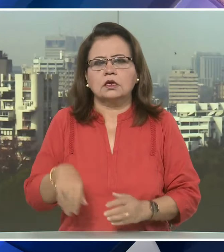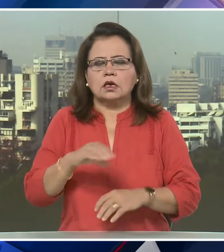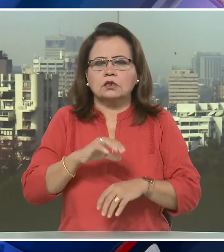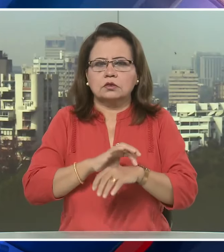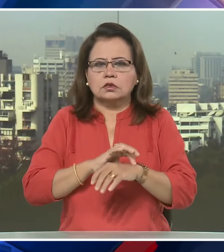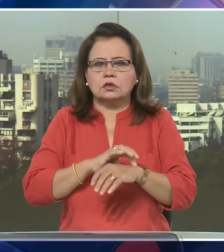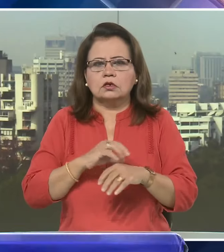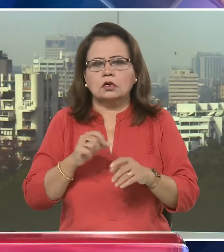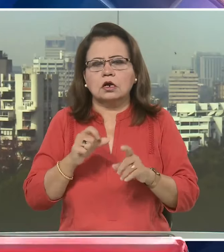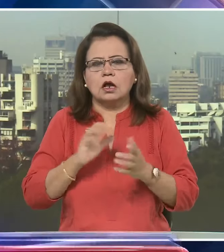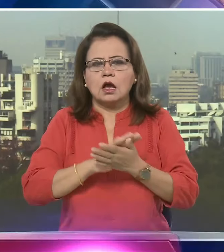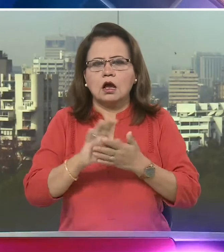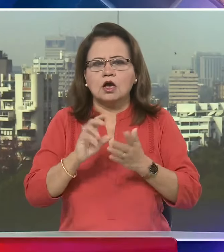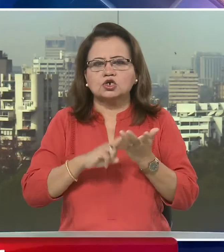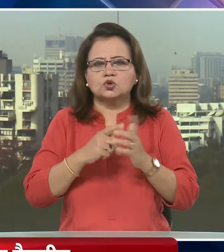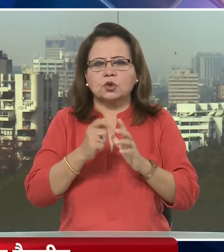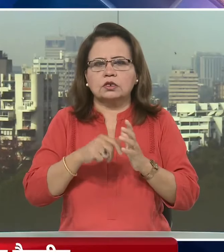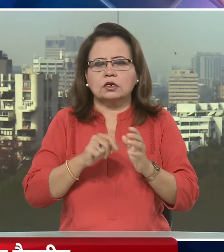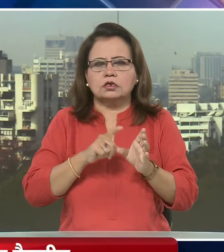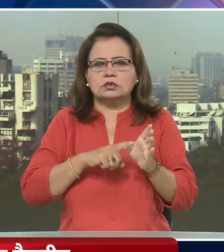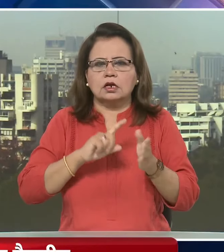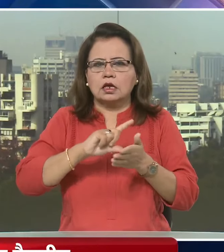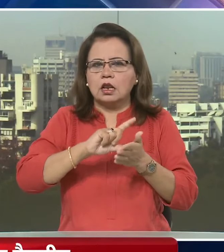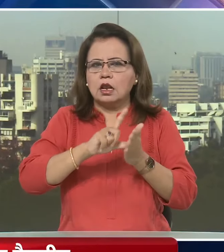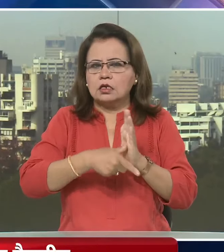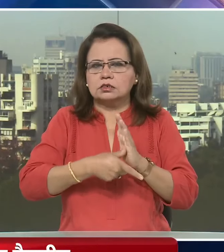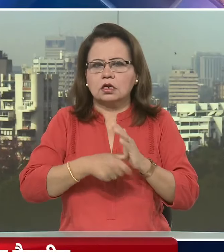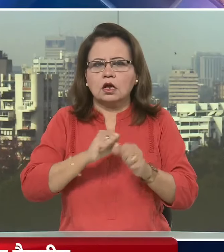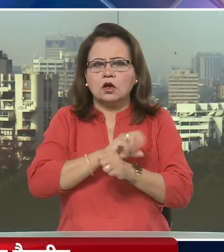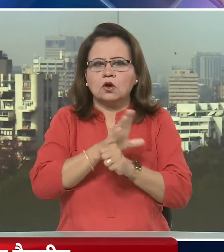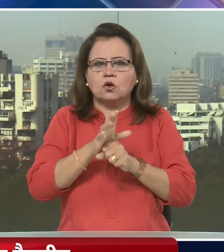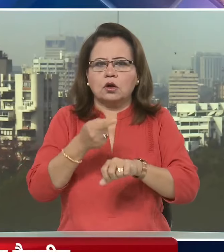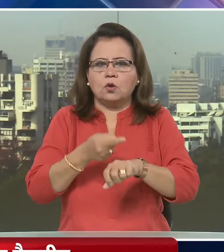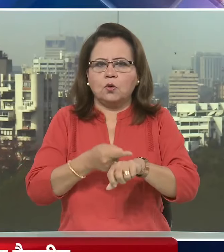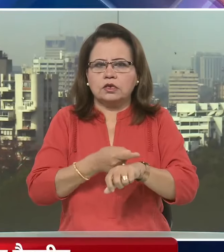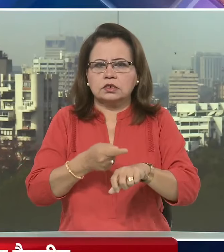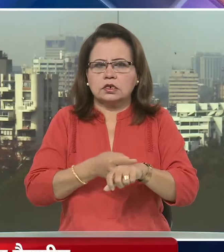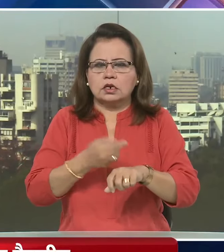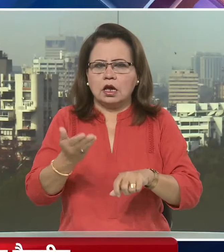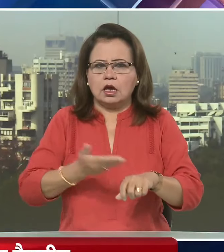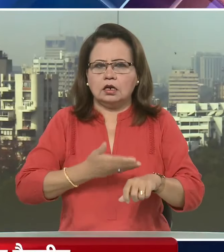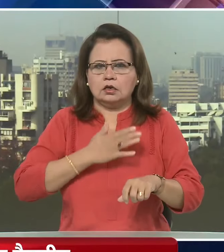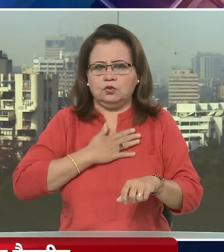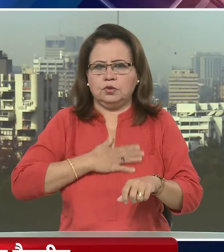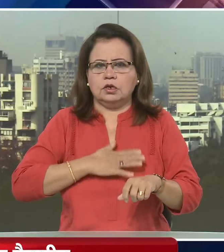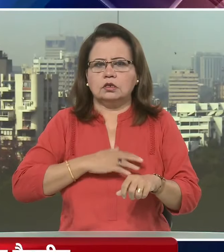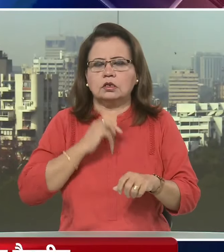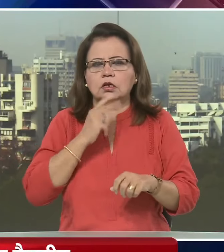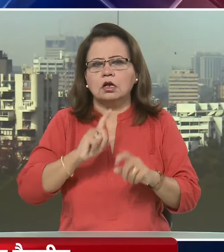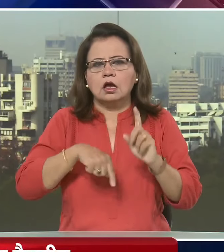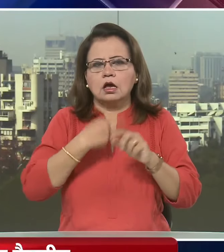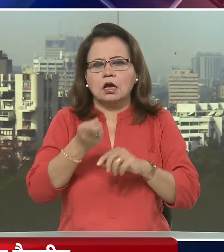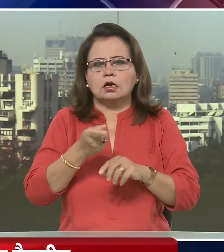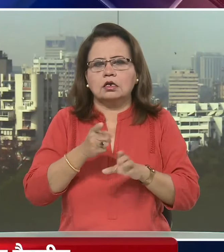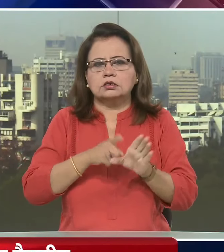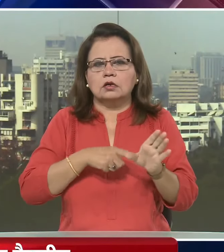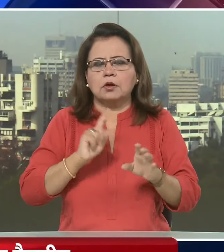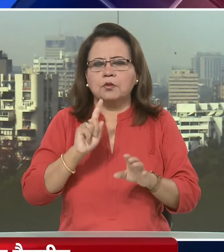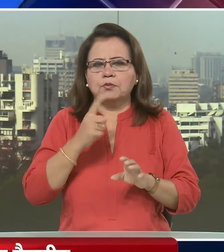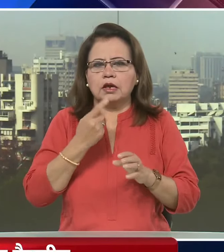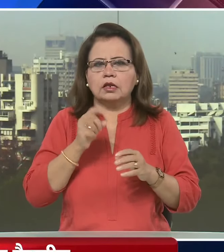केंद्रीय स्वास्थ्य मंत्री डॉक्टर हर्षवर्धन ने साल के अंत तक कोरोना वैक्सीन के आने की जताई उम्मीद। अगले साल की पहली तिमाही